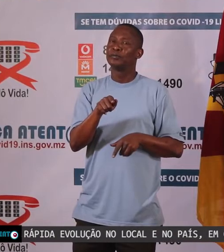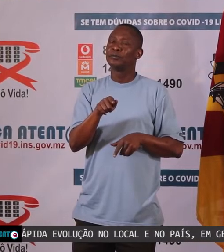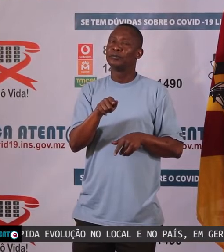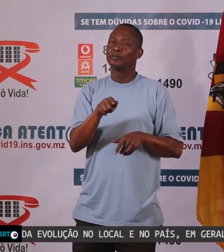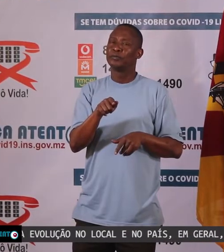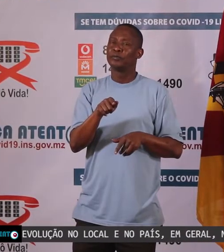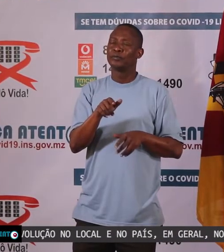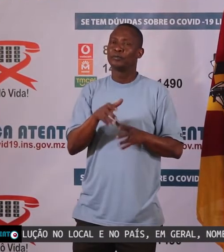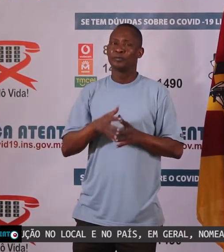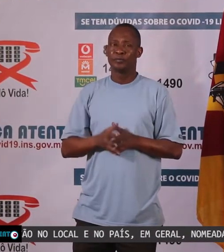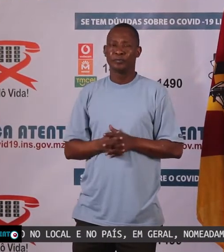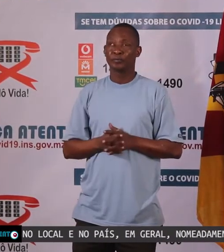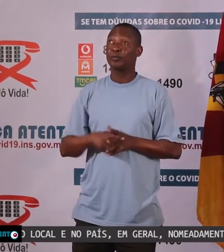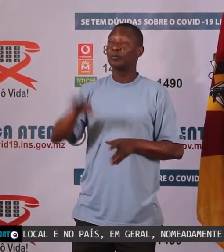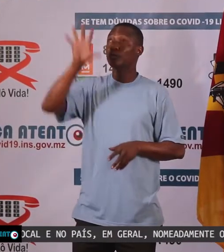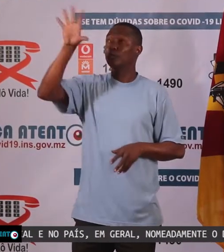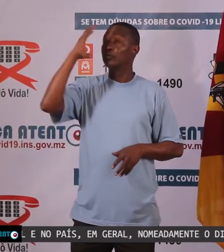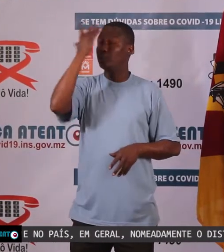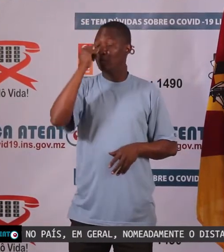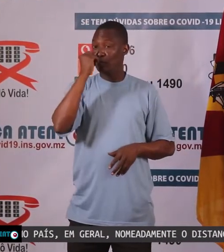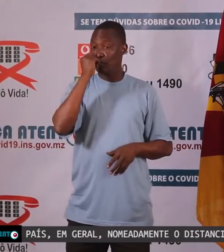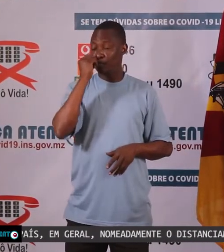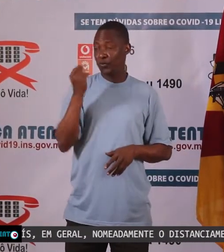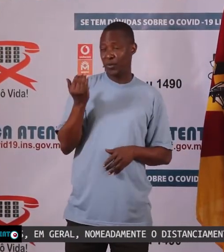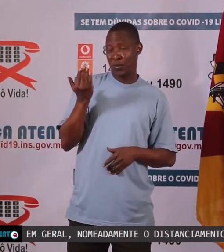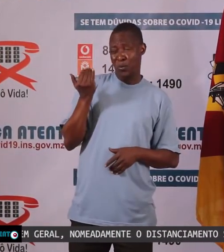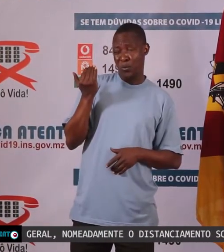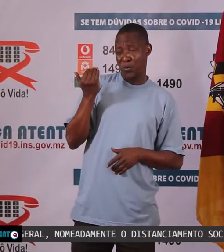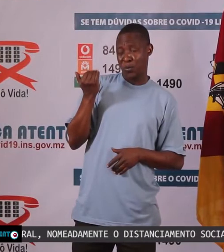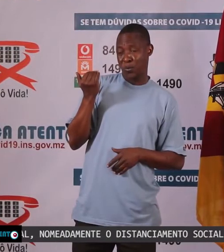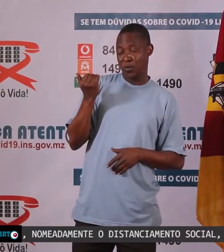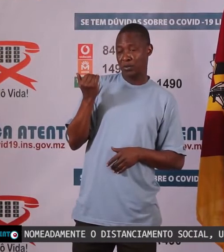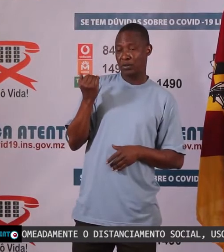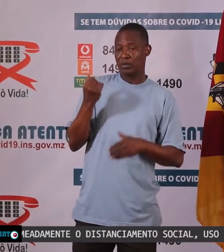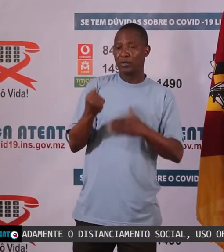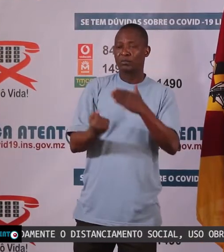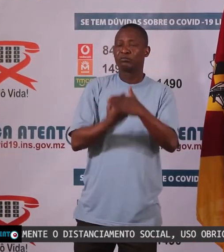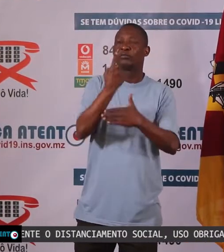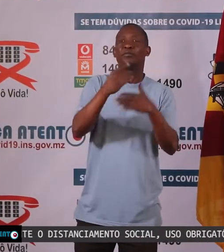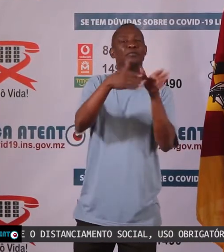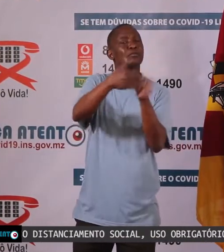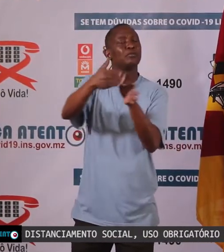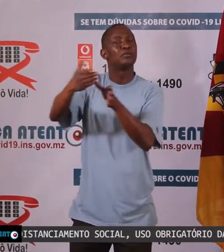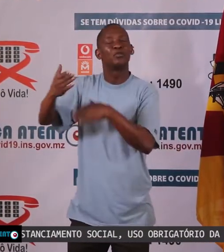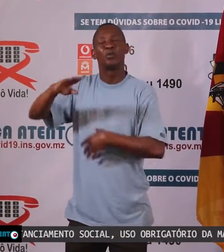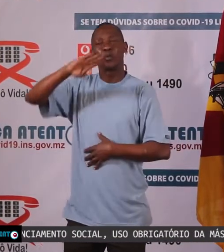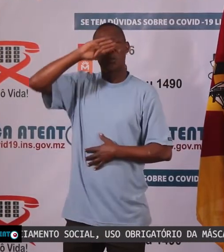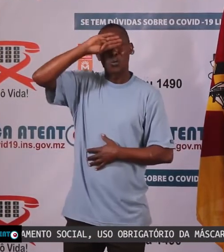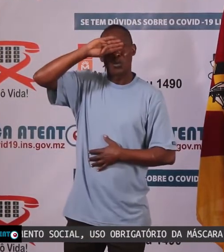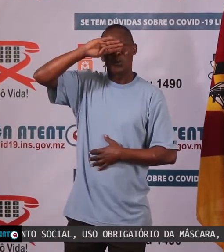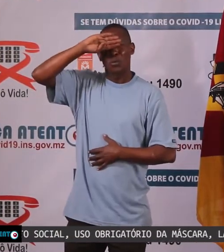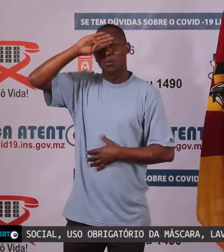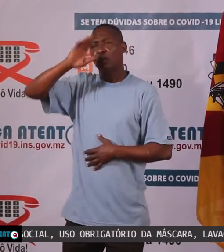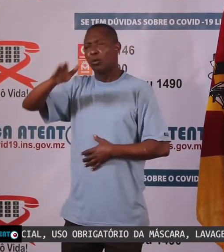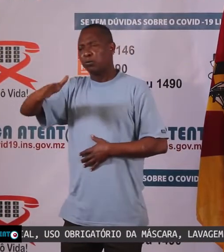casos em Nampula de doença moderada que necessitaram de internamento